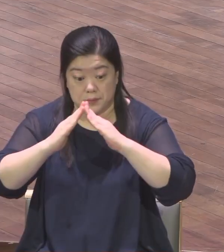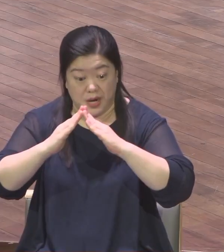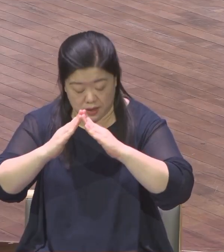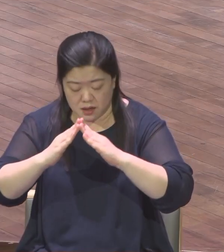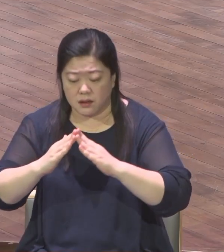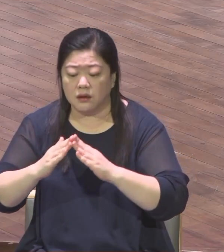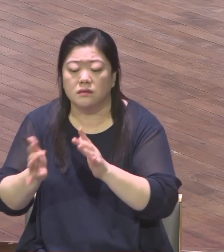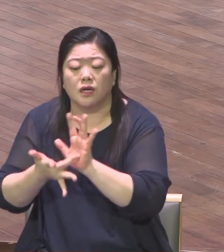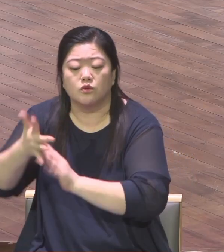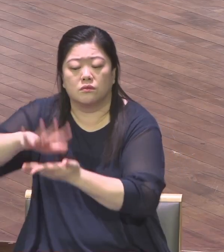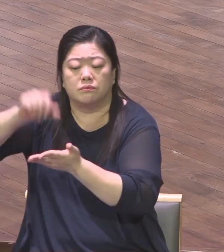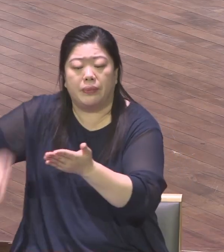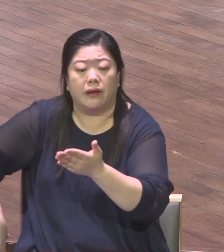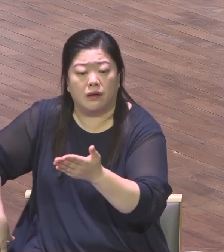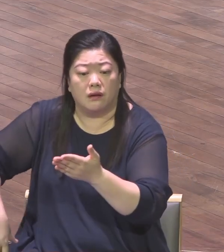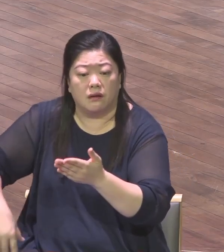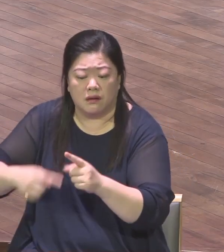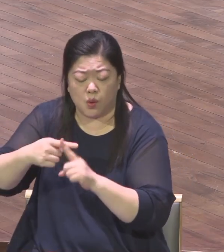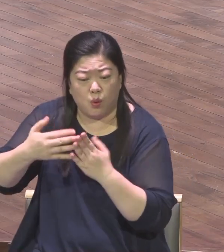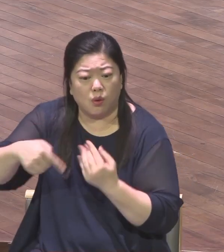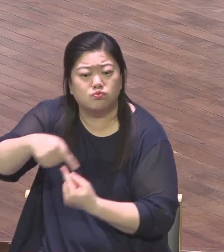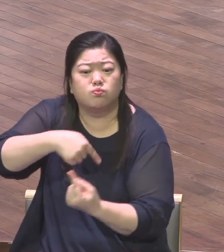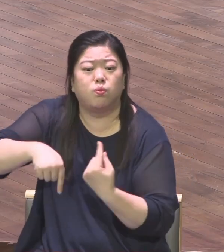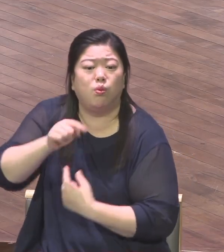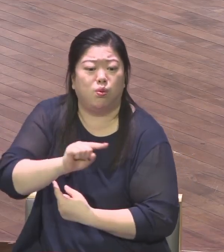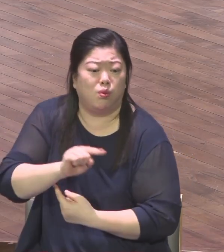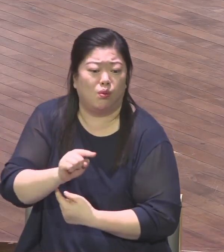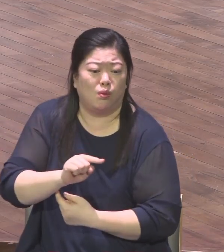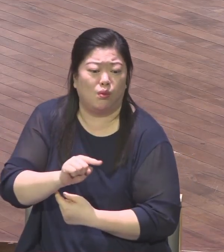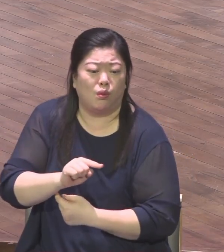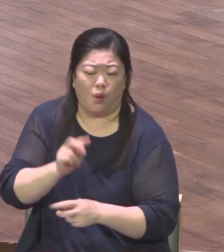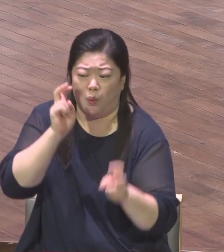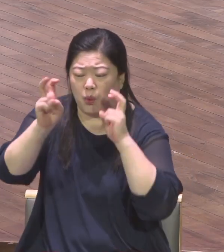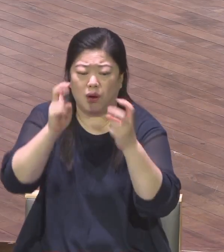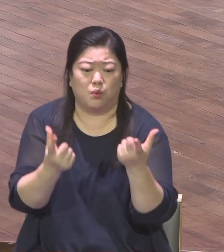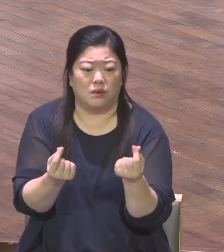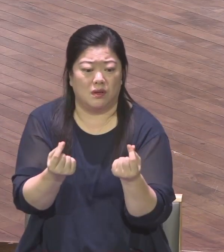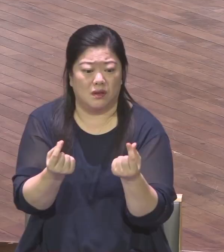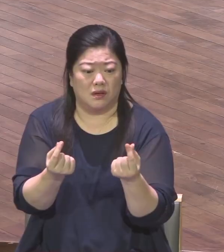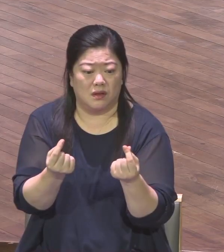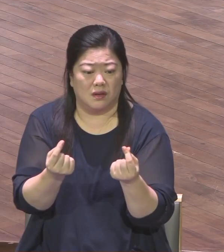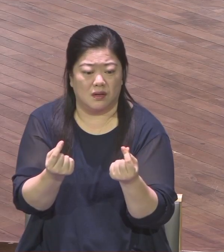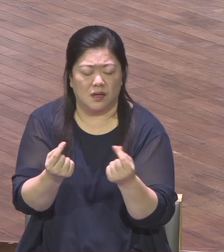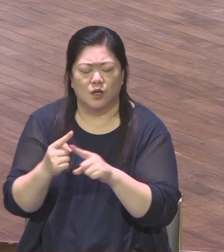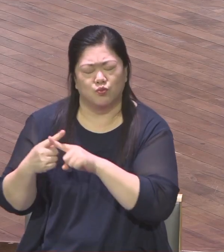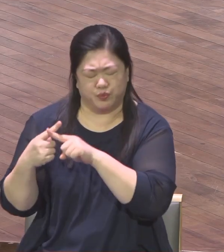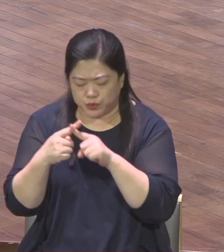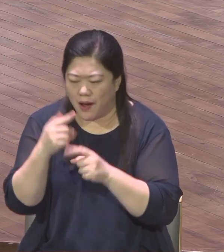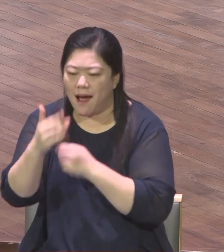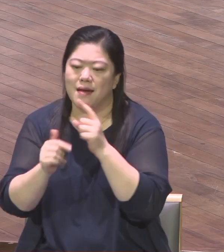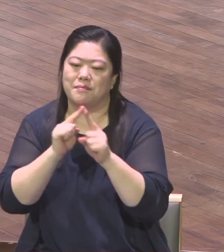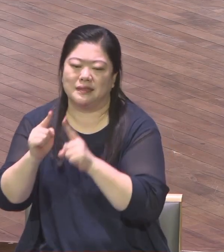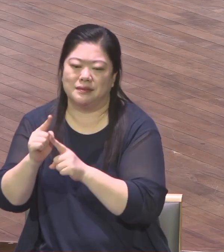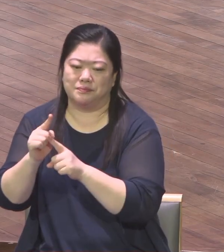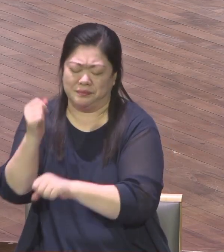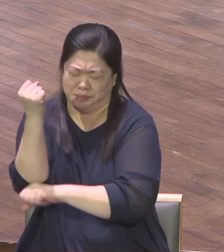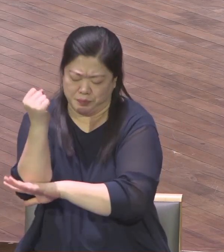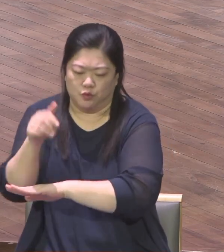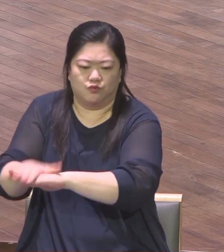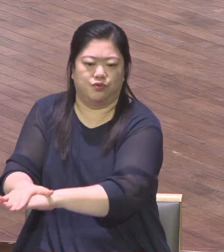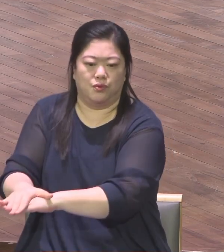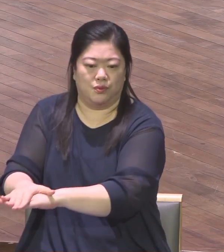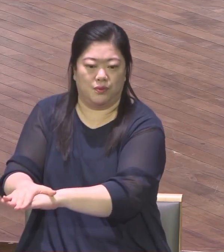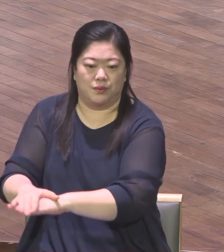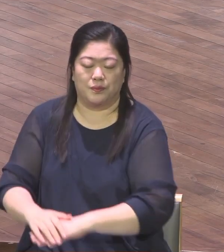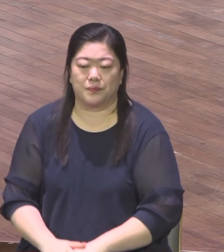중심이 아니에요. 사람이 머리를 굴려서 하는 계획이 아니에요. 말씀에 근거한 개혁이라는 것은 다른 게